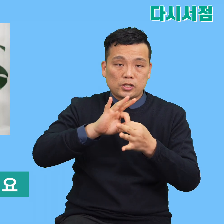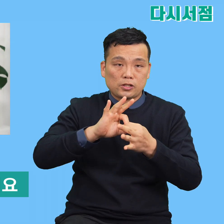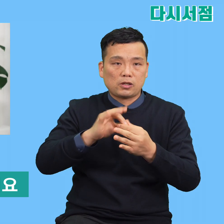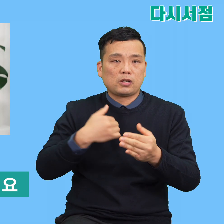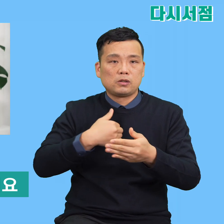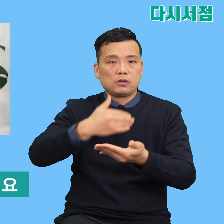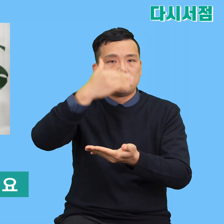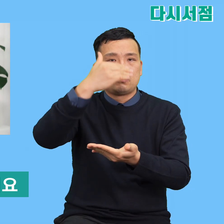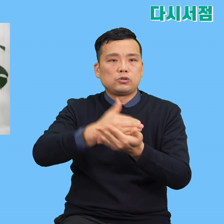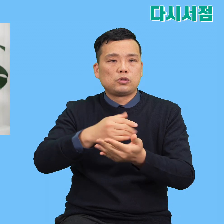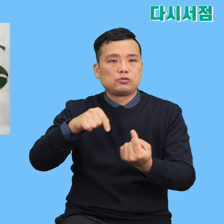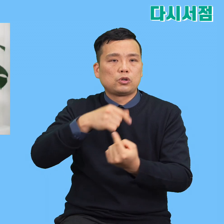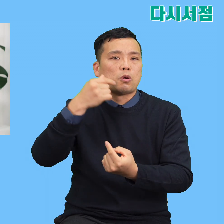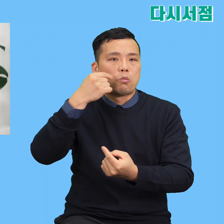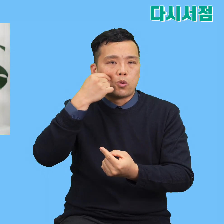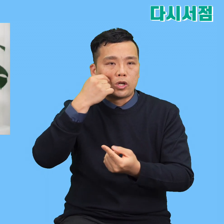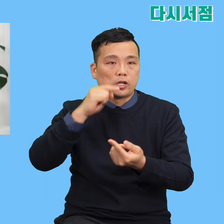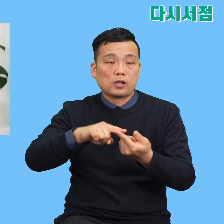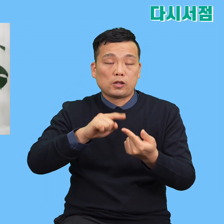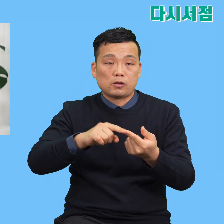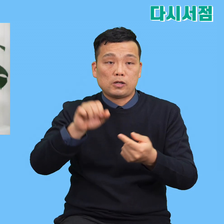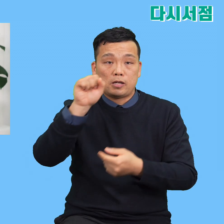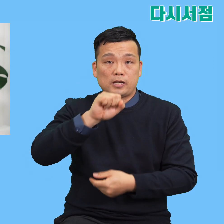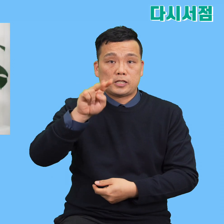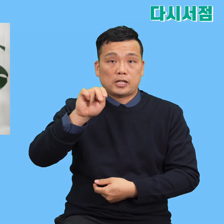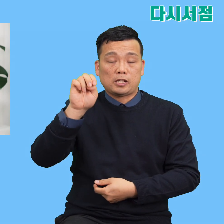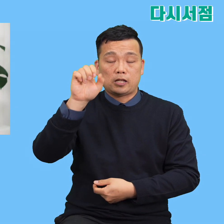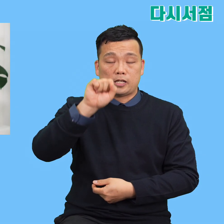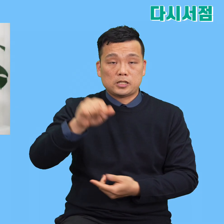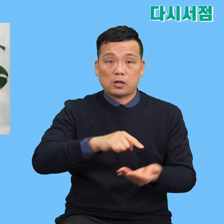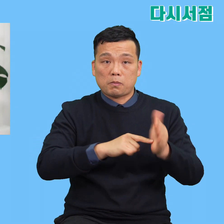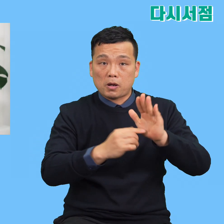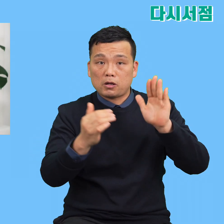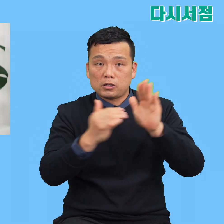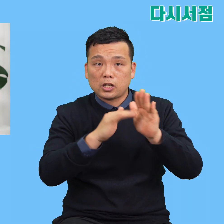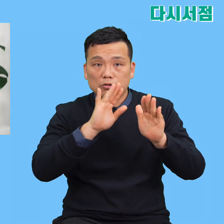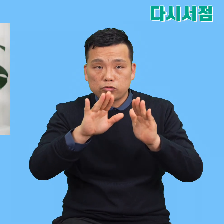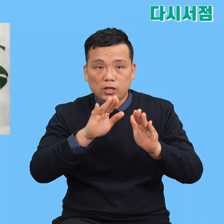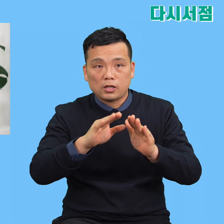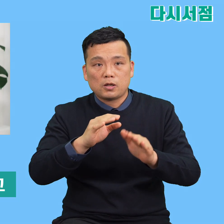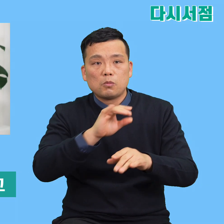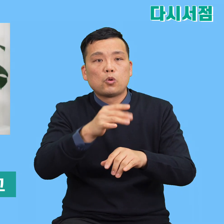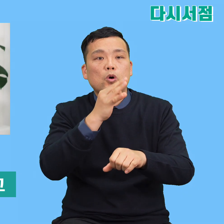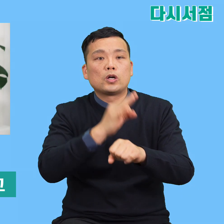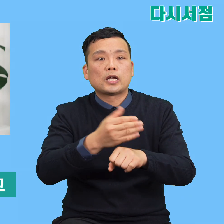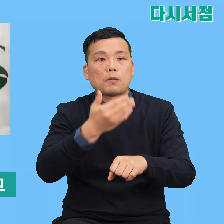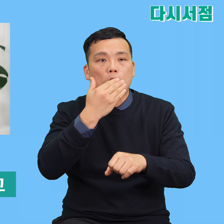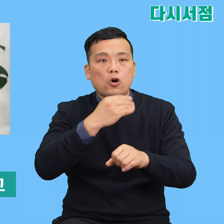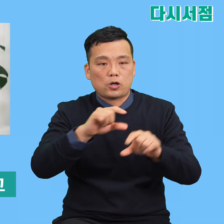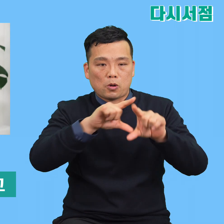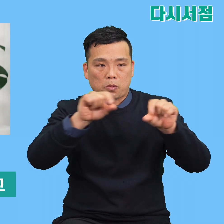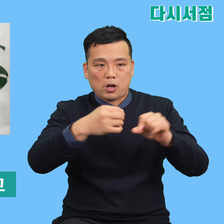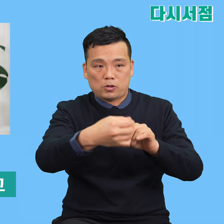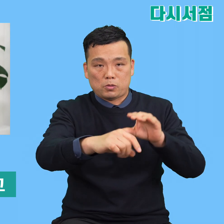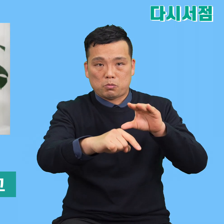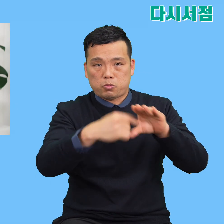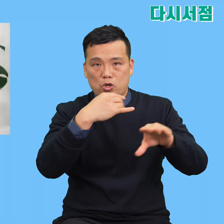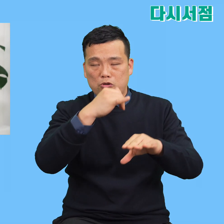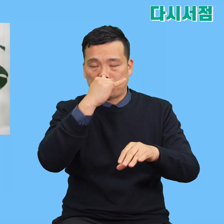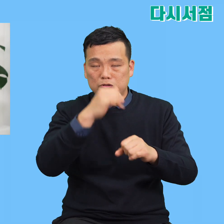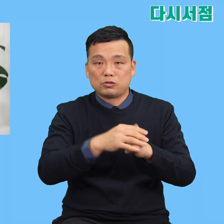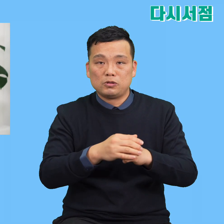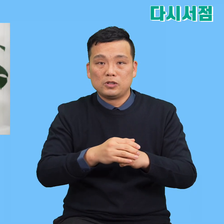막 기프티콘을 보내줘요. 거기서 뭐 사 먹으라고. 뭐 그런 친구들도 너무 고맙고, 그러니까 정말 친구 같은 관계들이고,